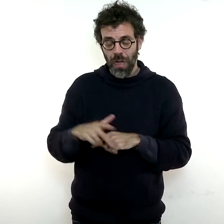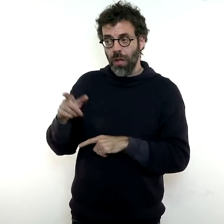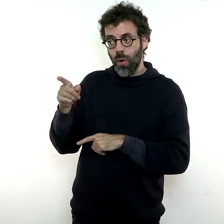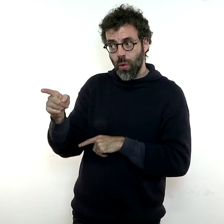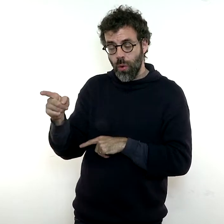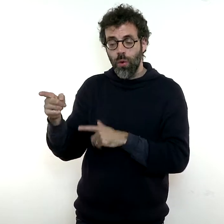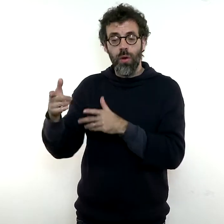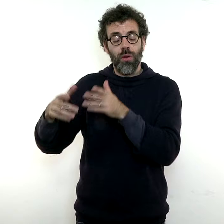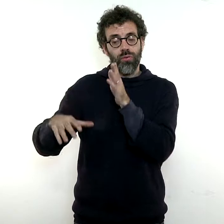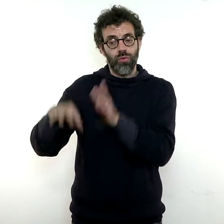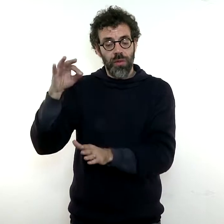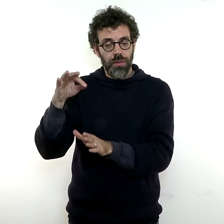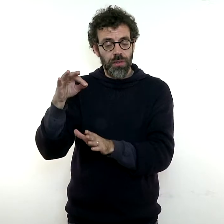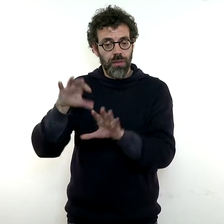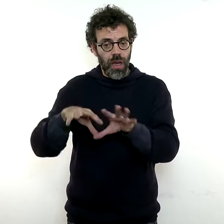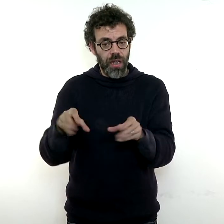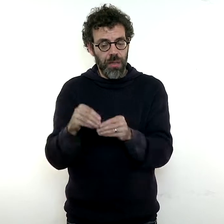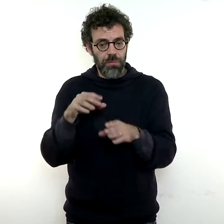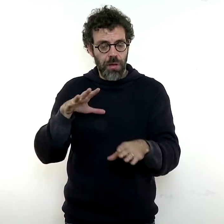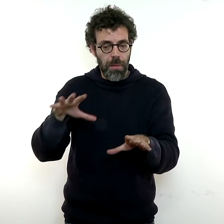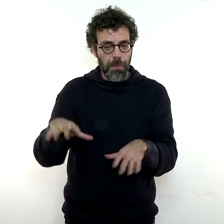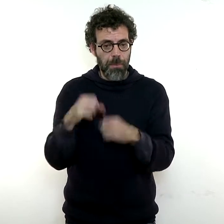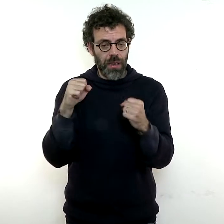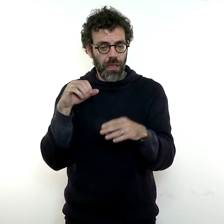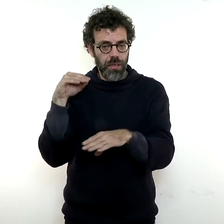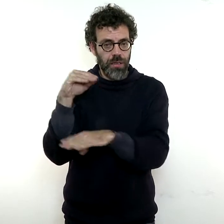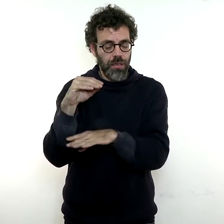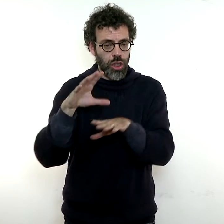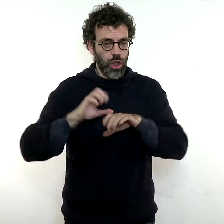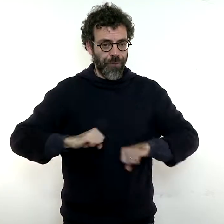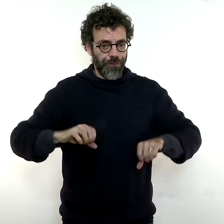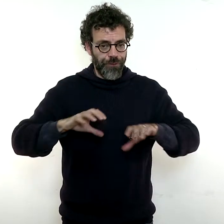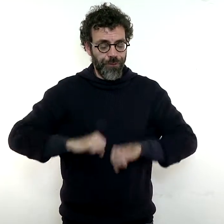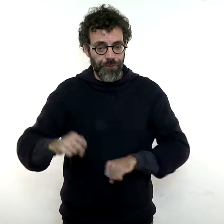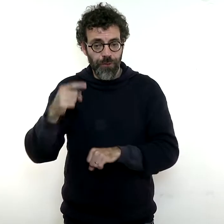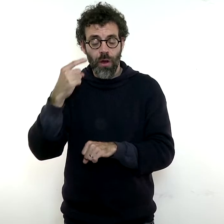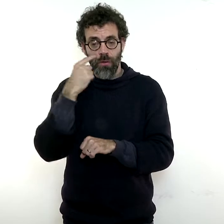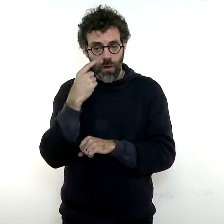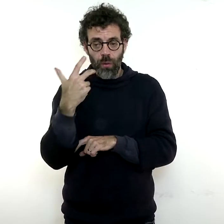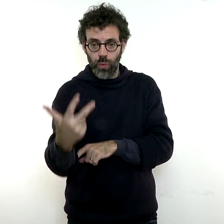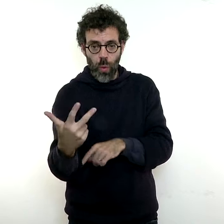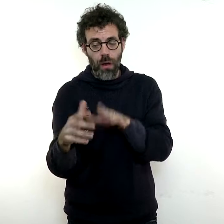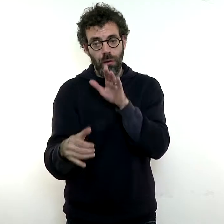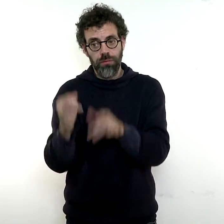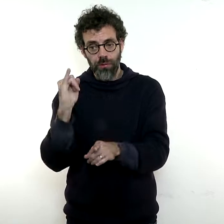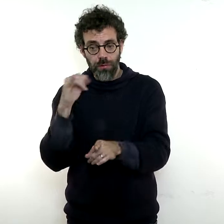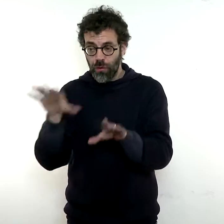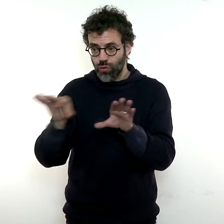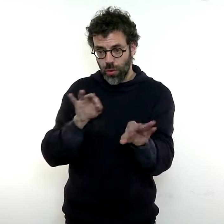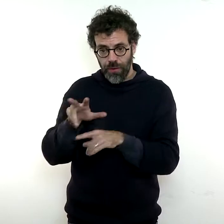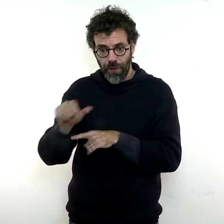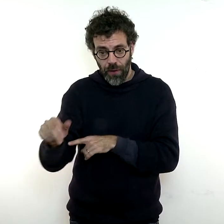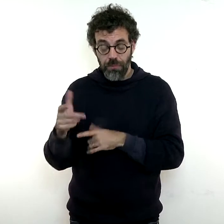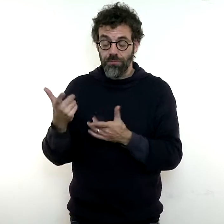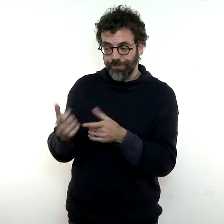de maîtrise d'œuvre par le biais d'un concours restreint parmi 3 candidats retenus. Il convient donc de constituer un jury qui